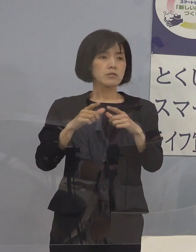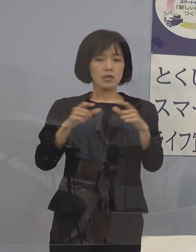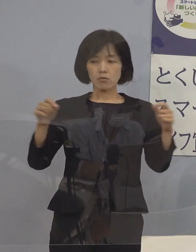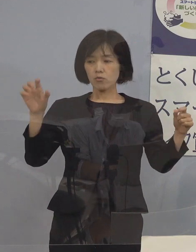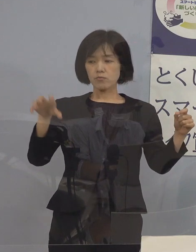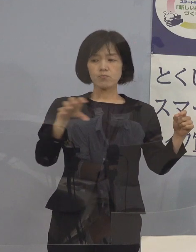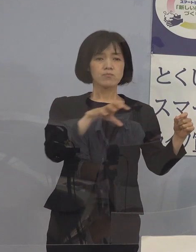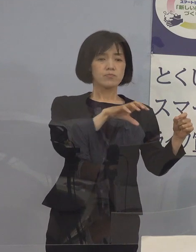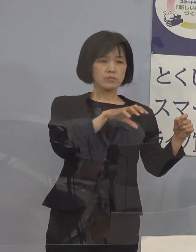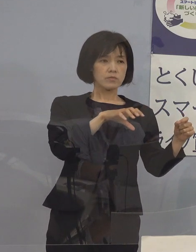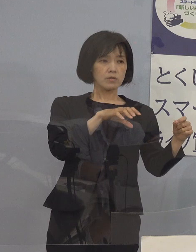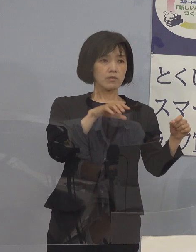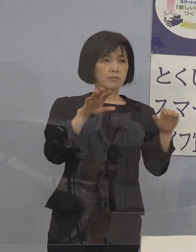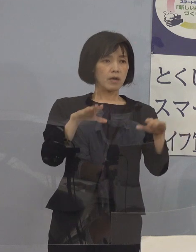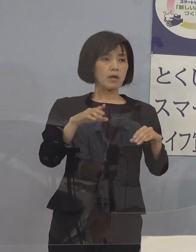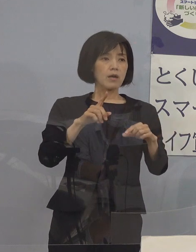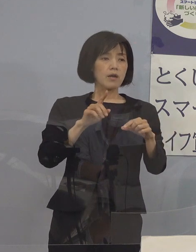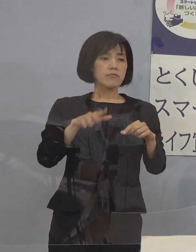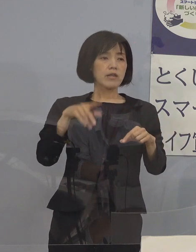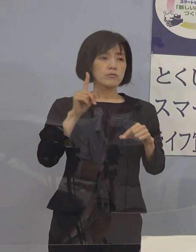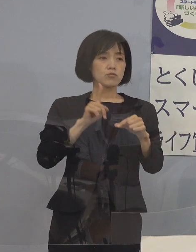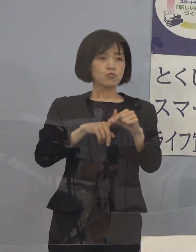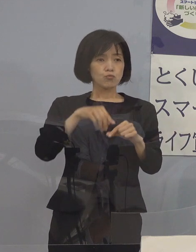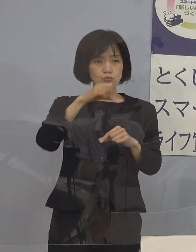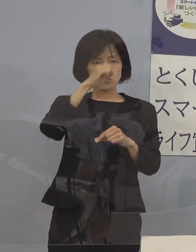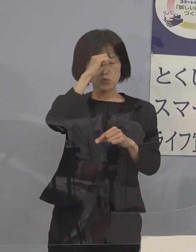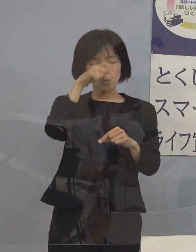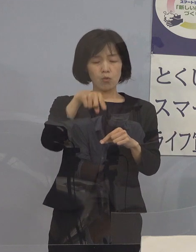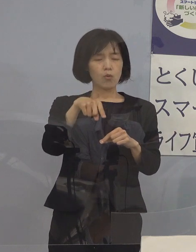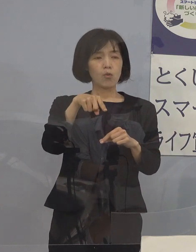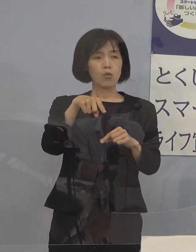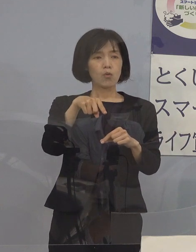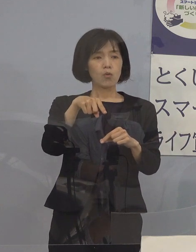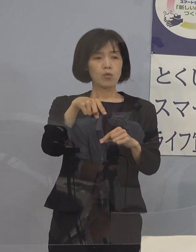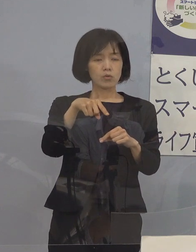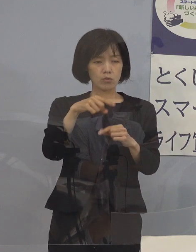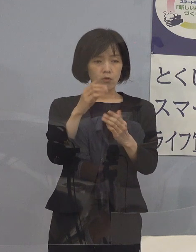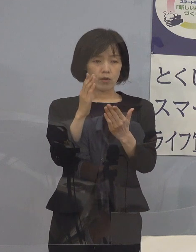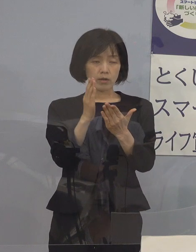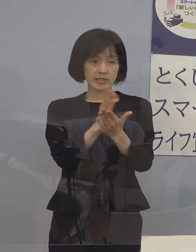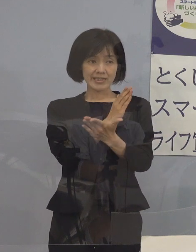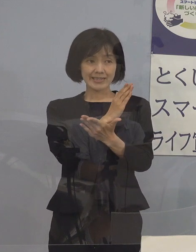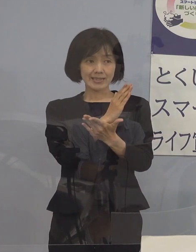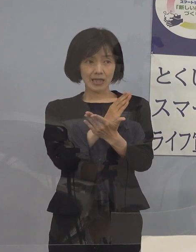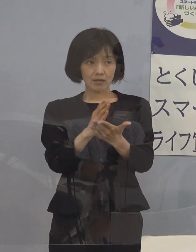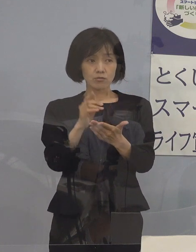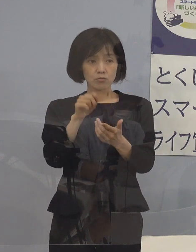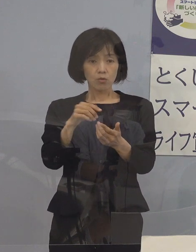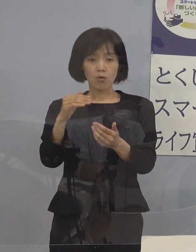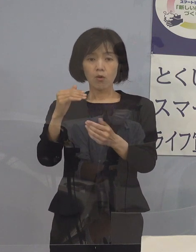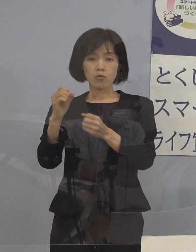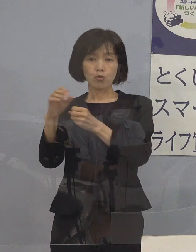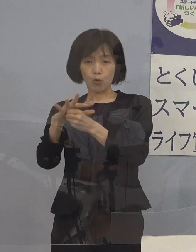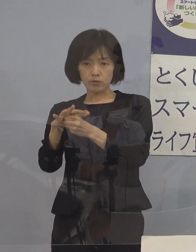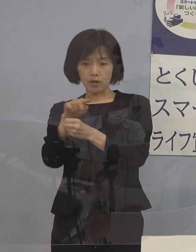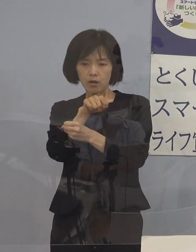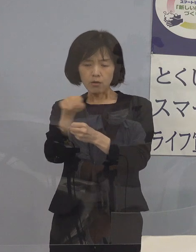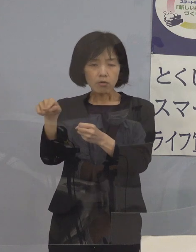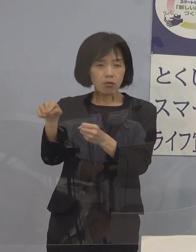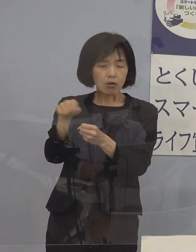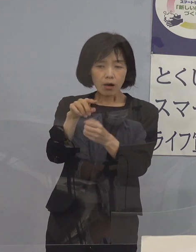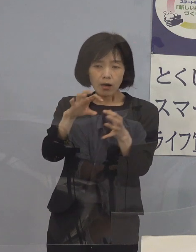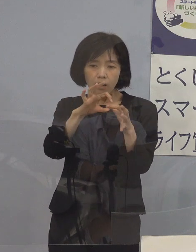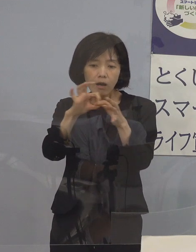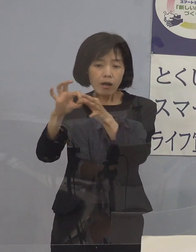向として多いのはやはり熱中症、これの診断とコロナ、ここの関わ